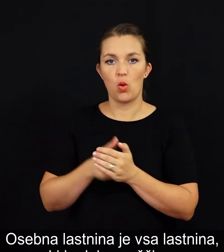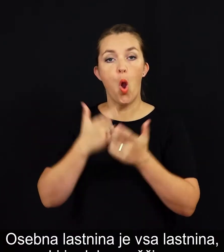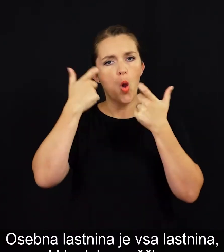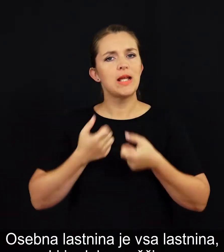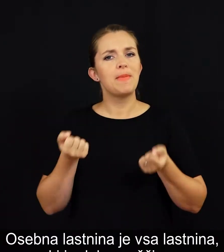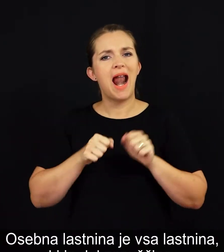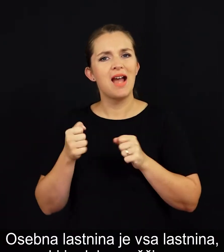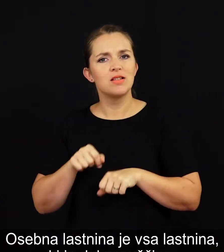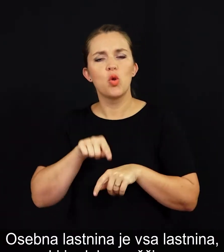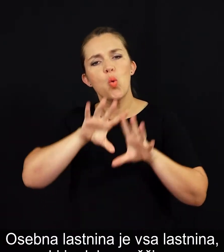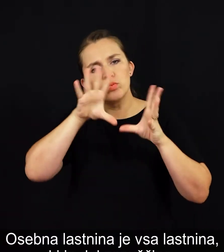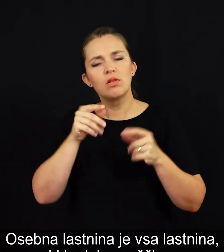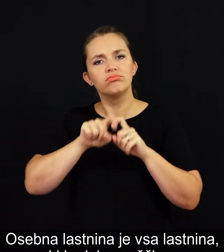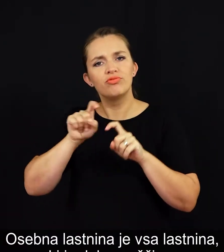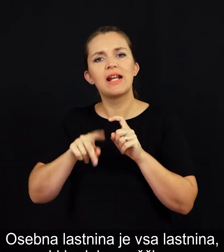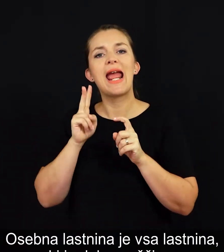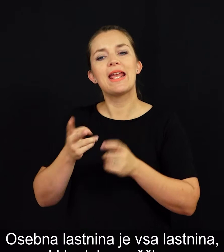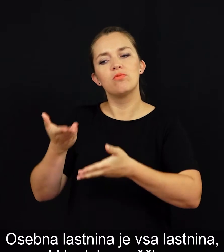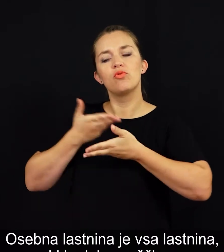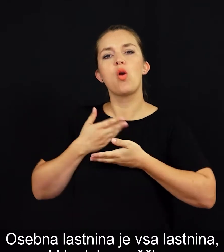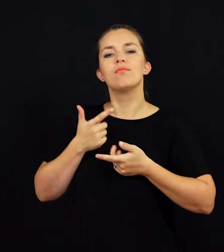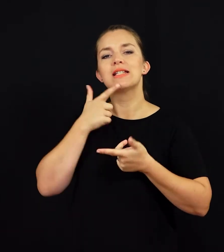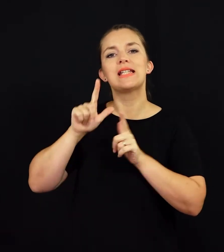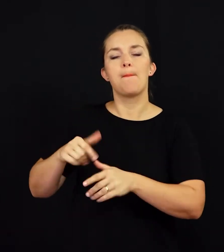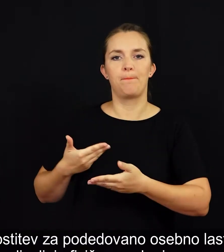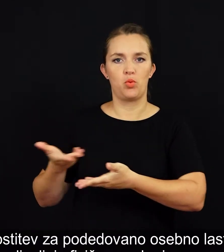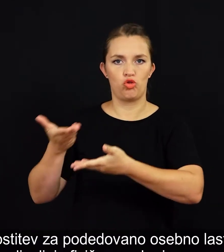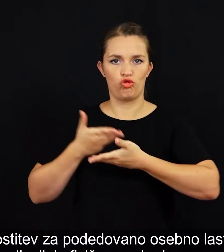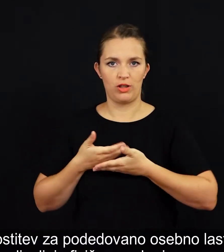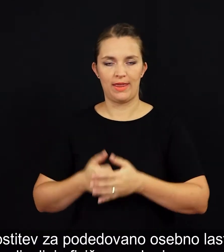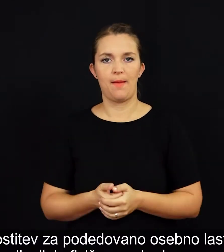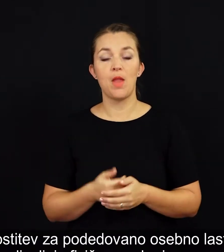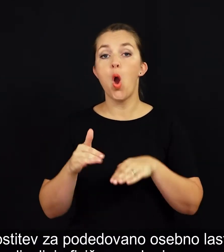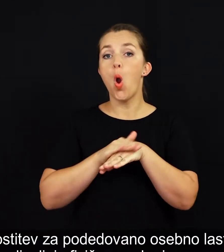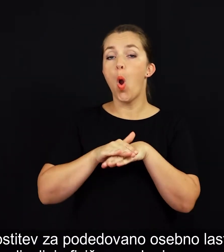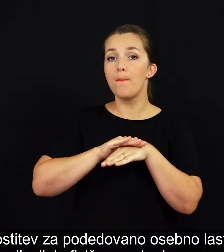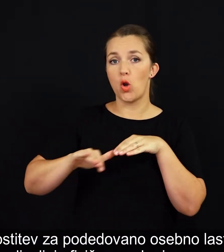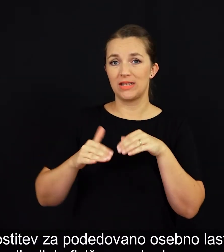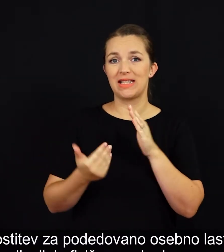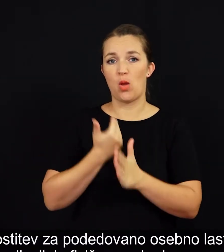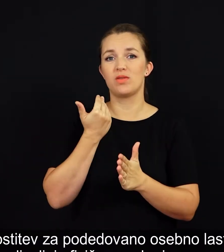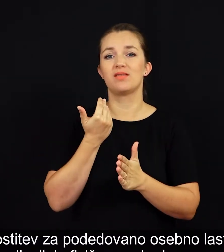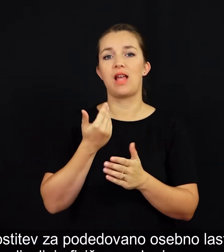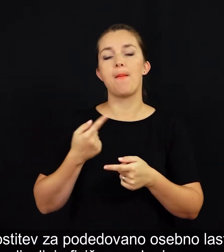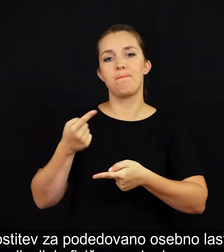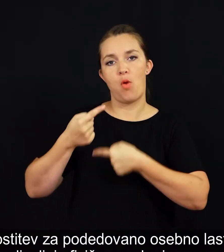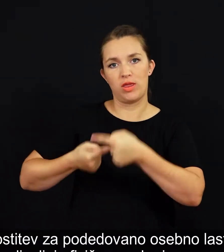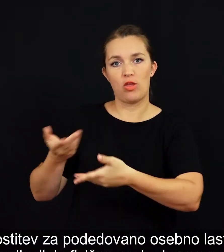vsa lastnina, ki je del zapuščine. Oprostitev za podedovano osebno lastnino lahko